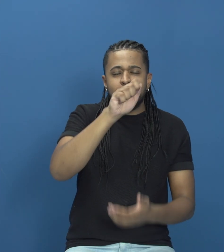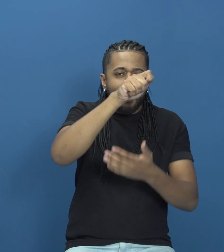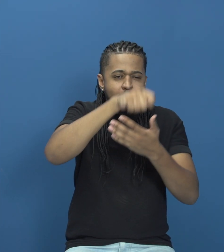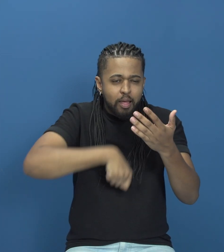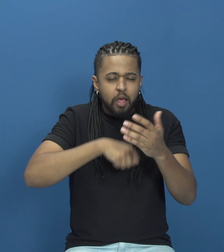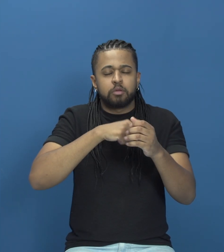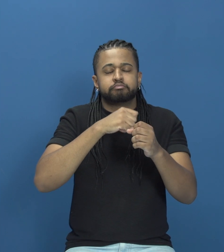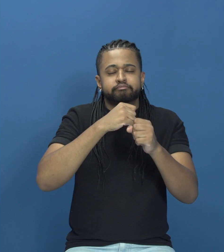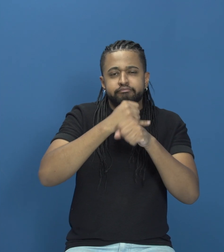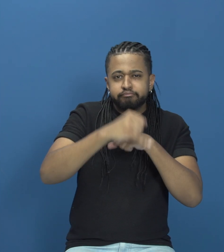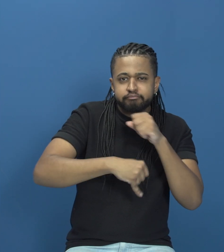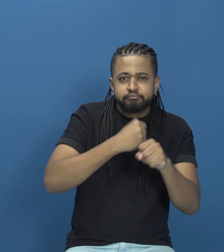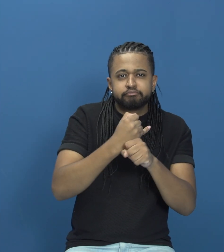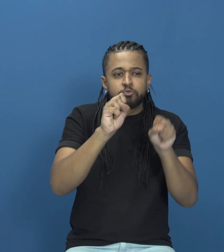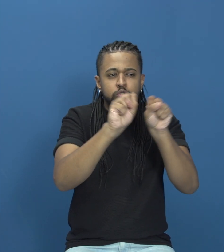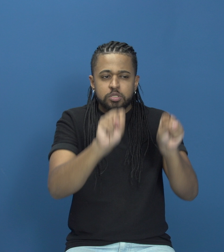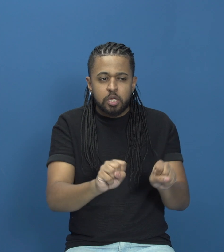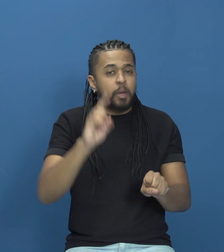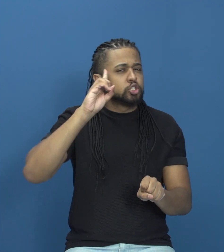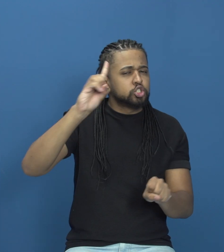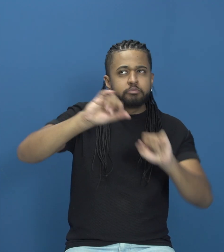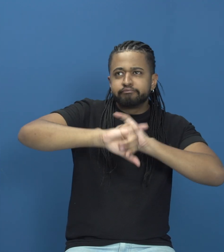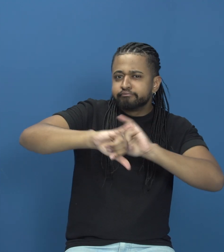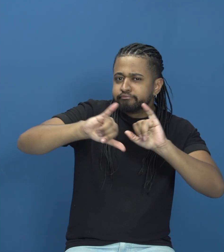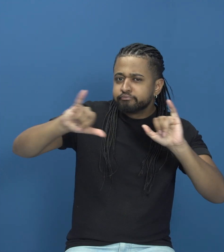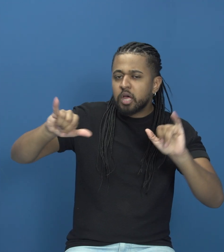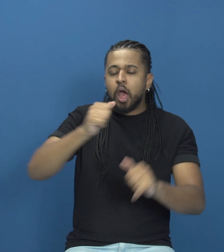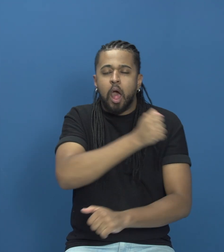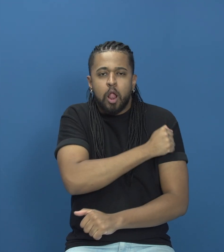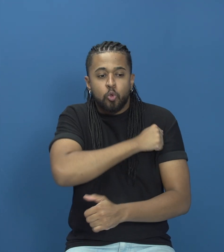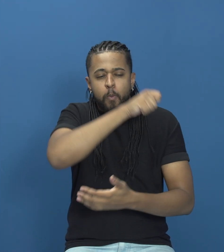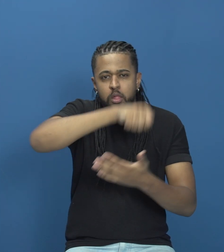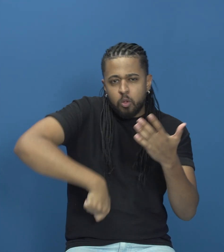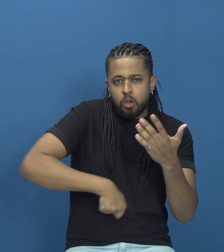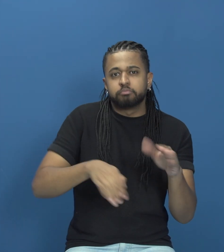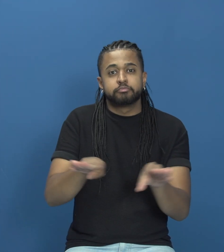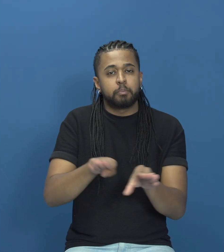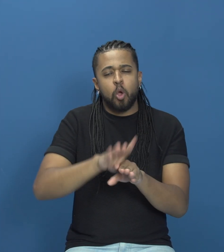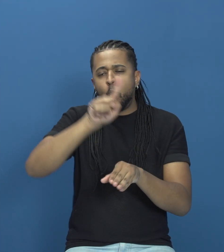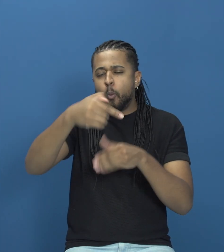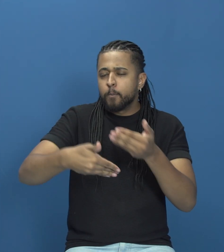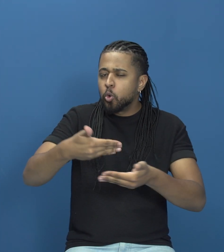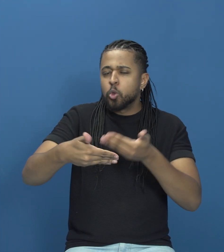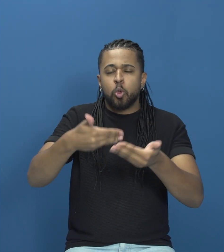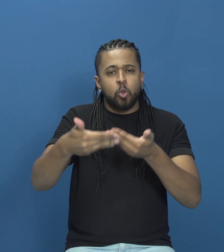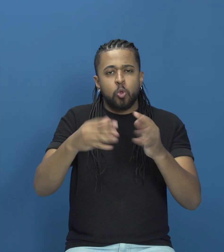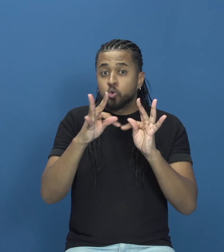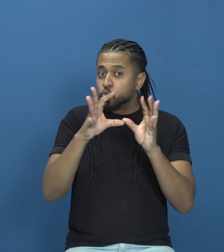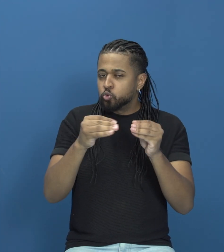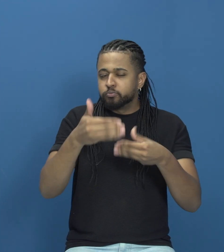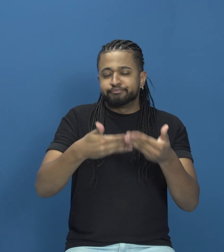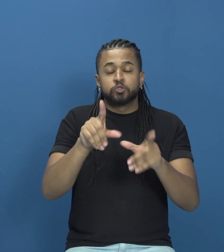online no sistema, datas de divulgação de alunos matriculados e outros procedimentos do